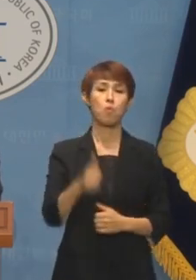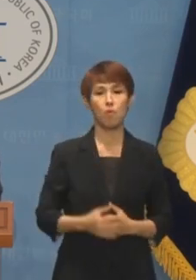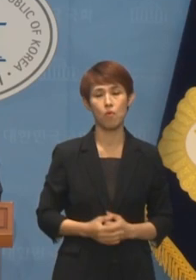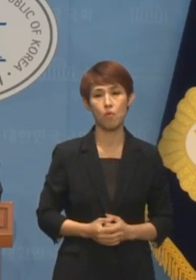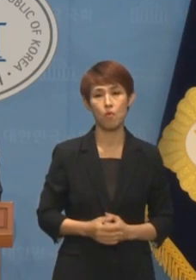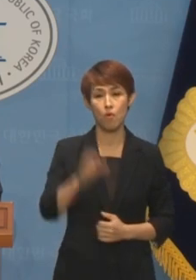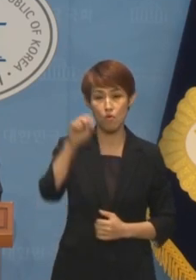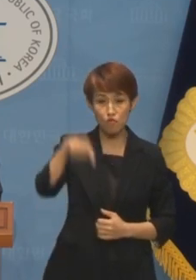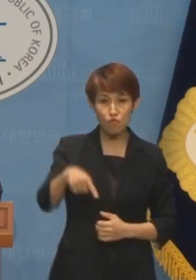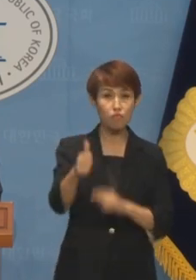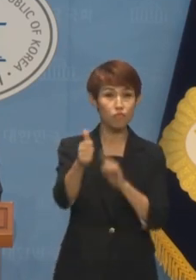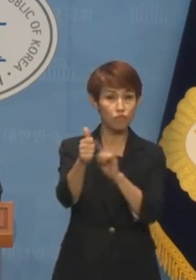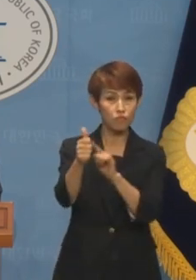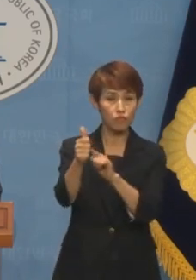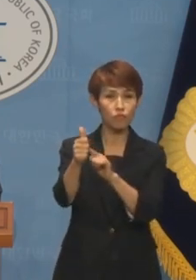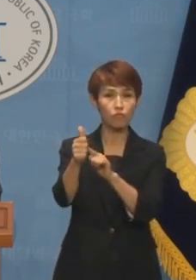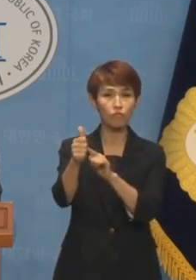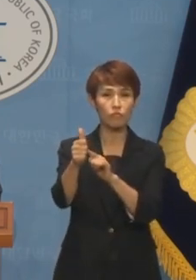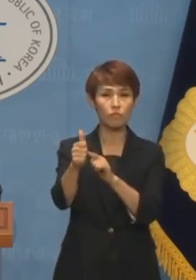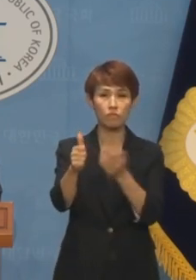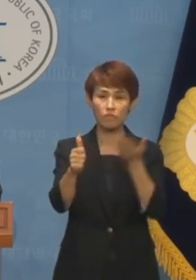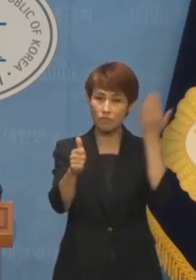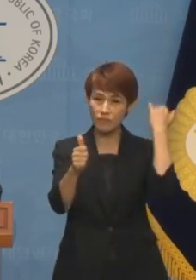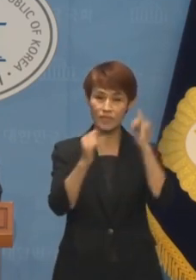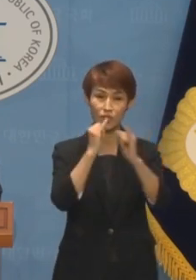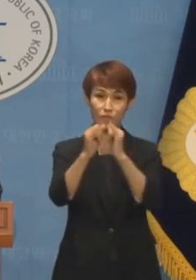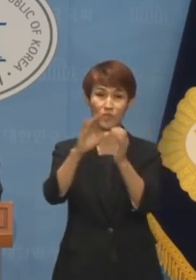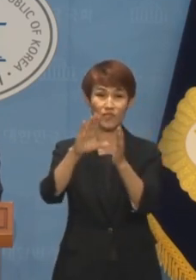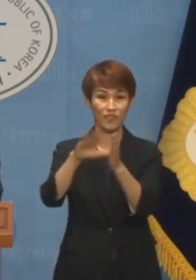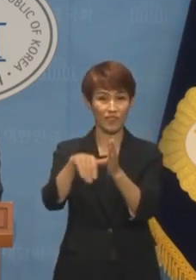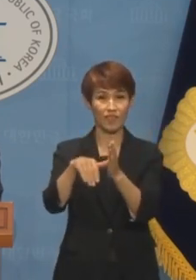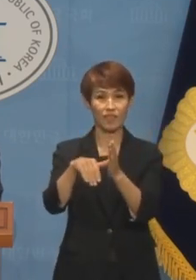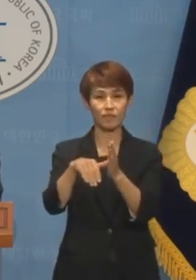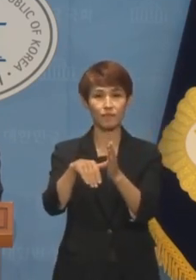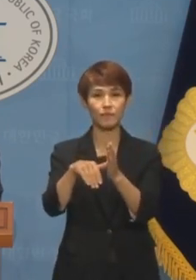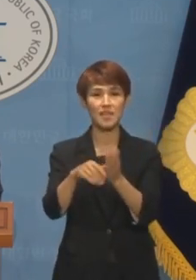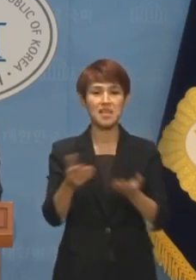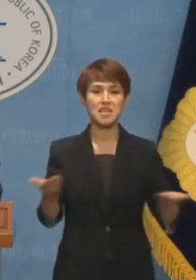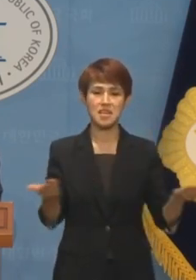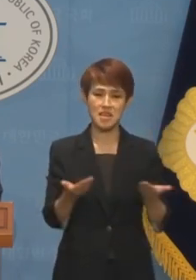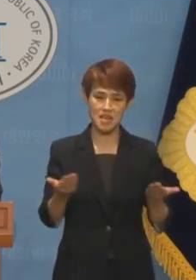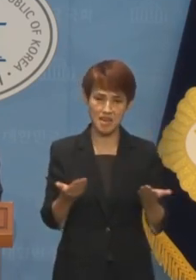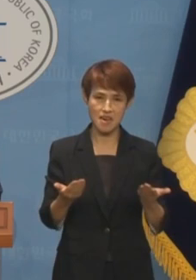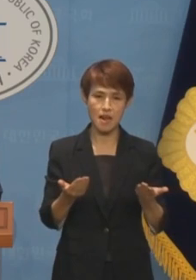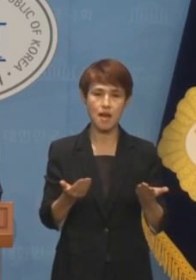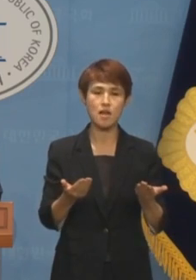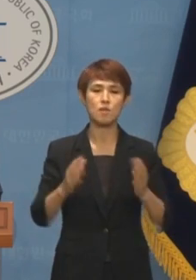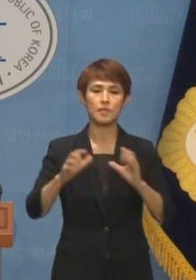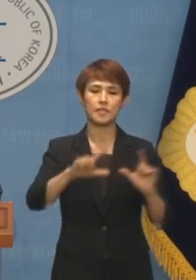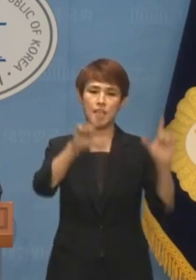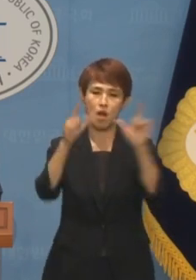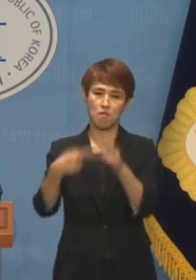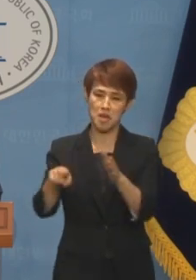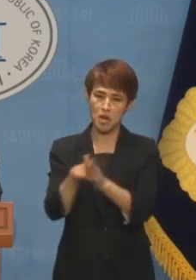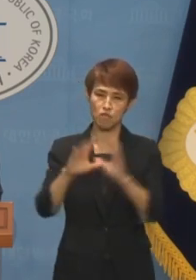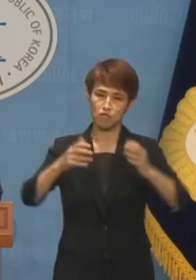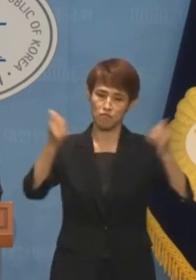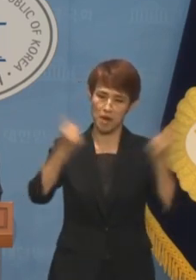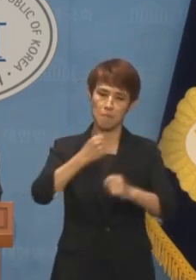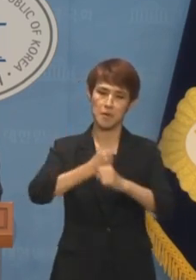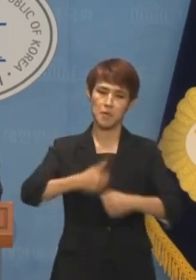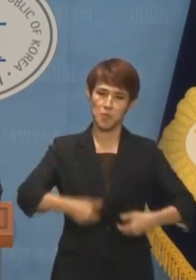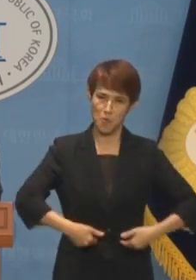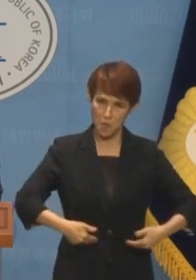우원식 차기 의장은 이전 언론 인터뷰에서 일하는 민생 국회가 되어야 한다는 견해를,